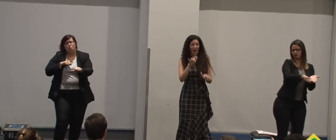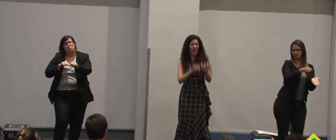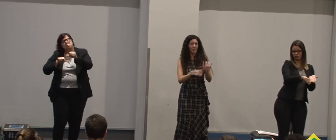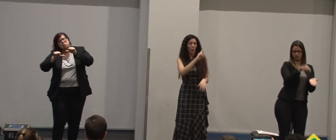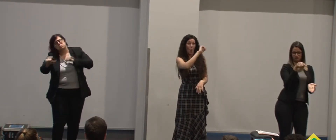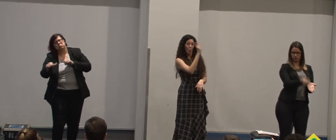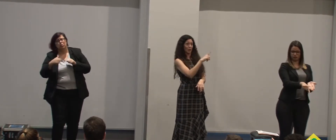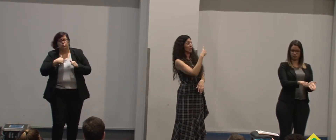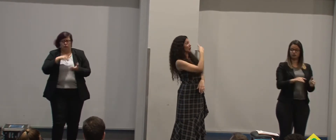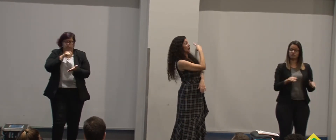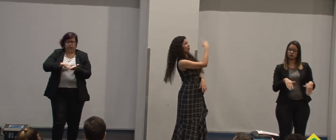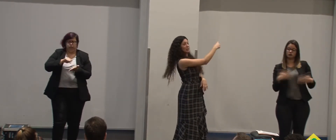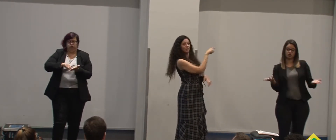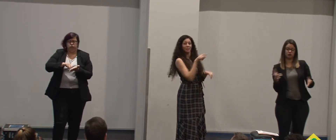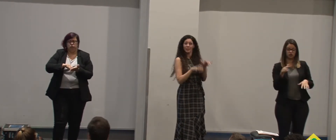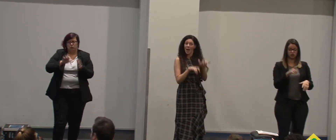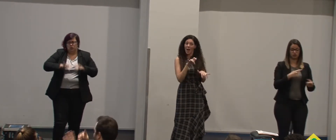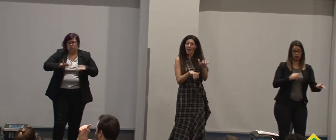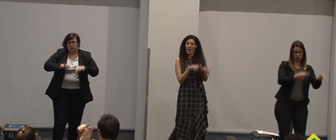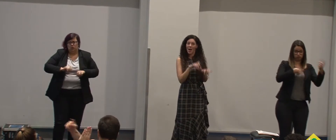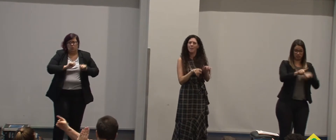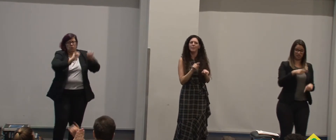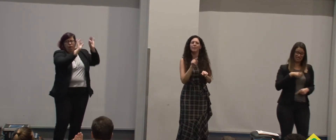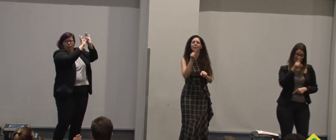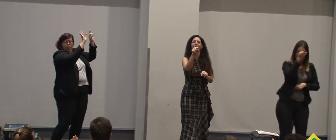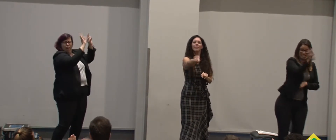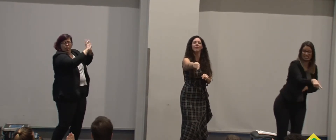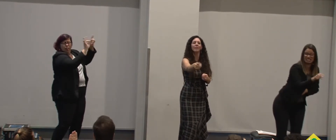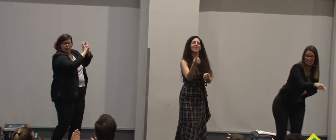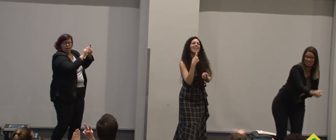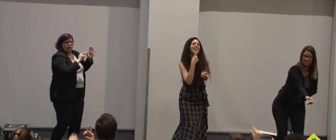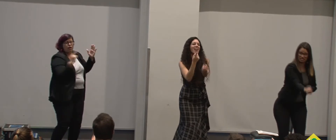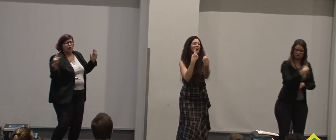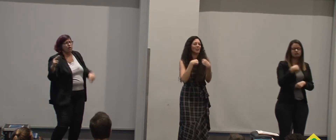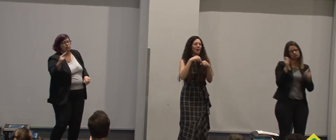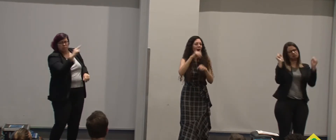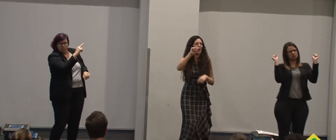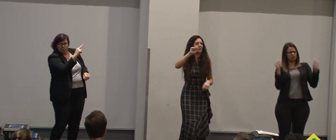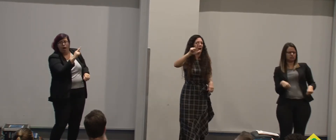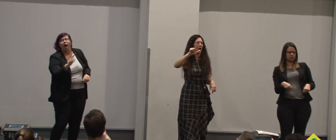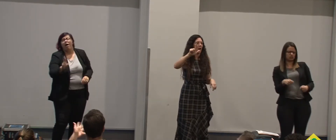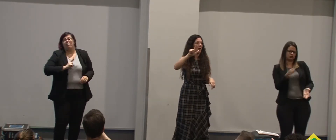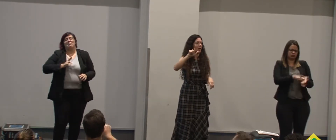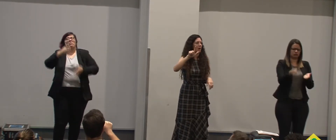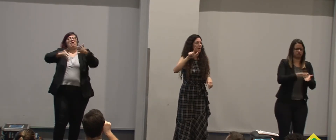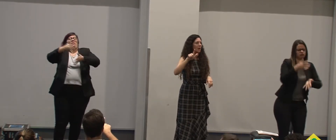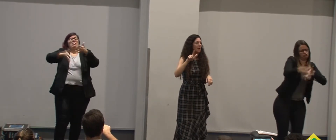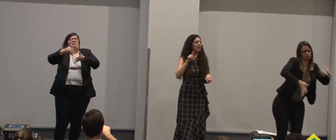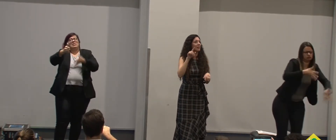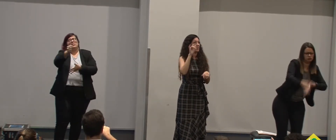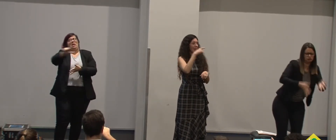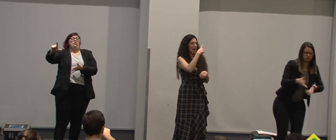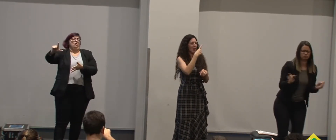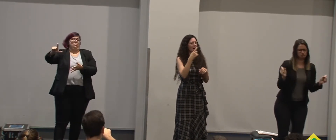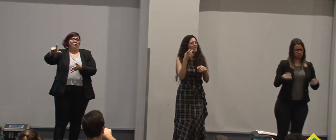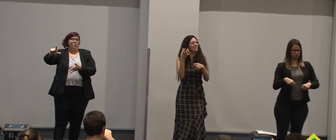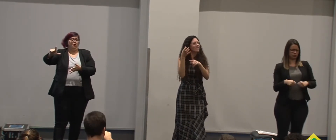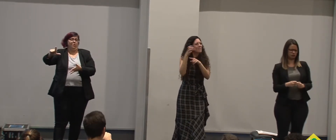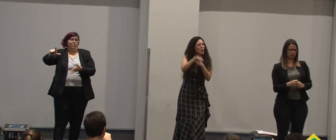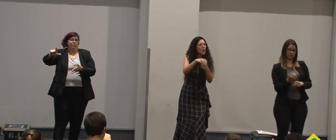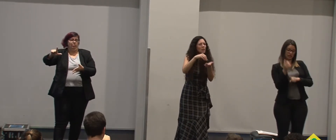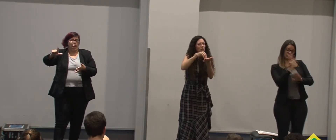vai ser em língua de sinais. Eu posso usar, por exemplo, um computador e mostrar uma frase e a resposta dele vai ser em ASL.